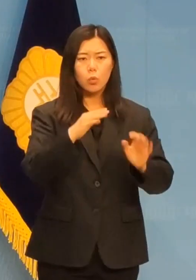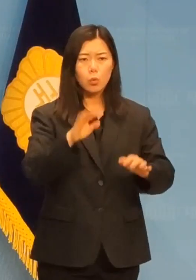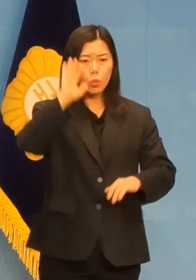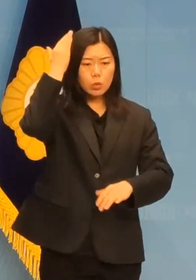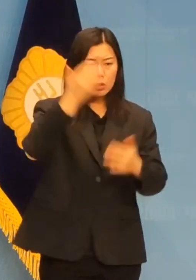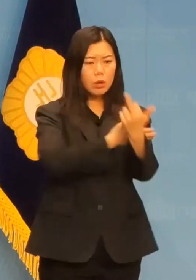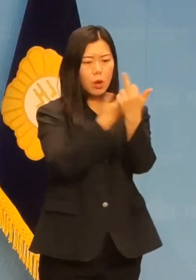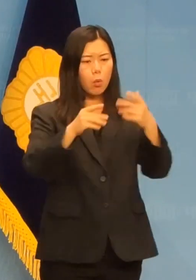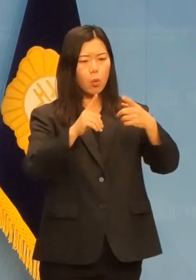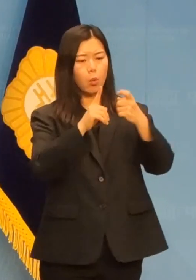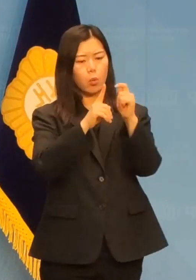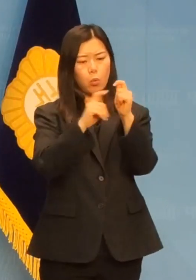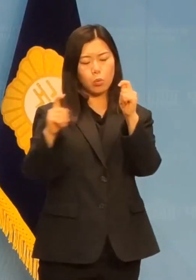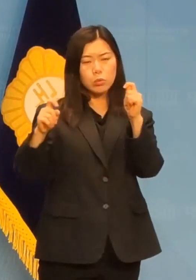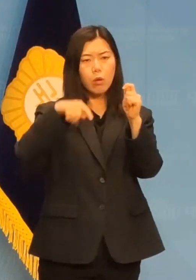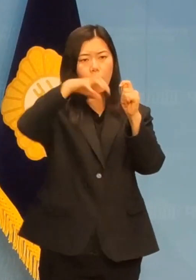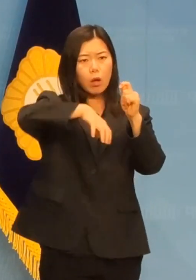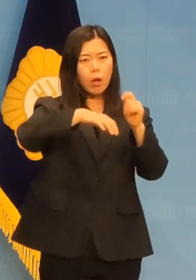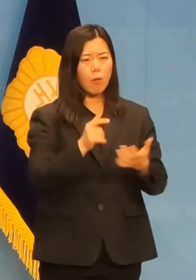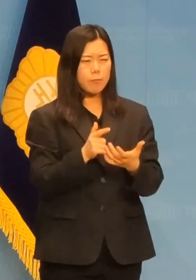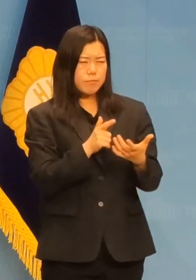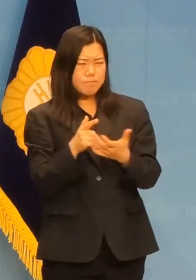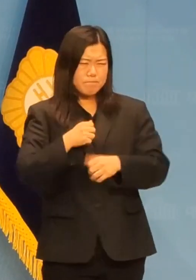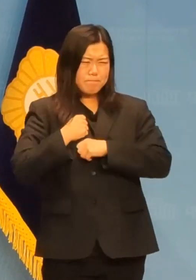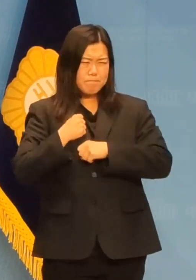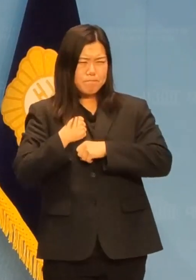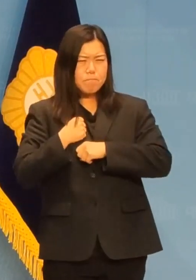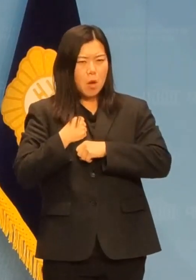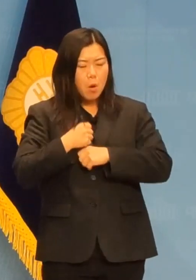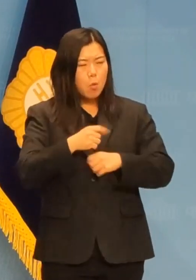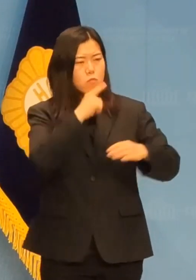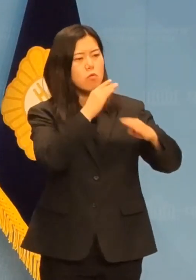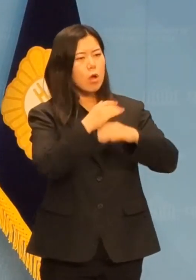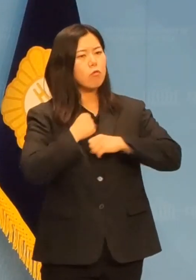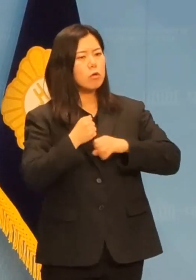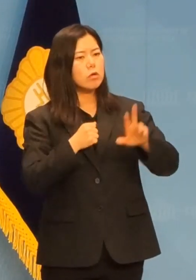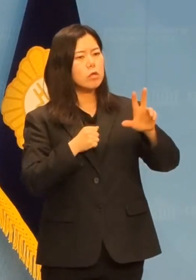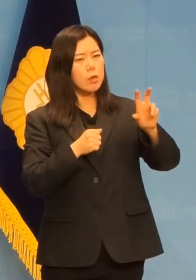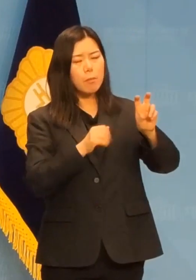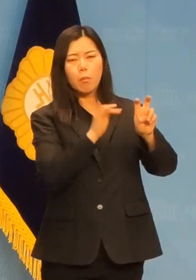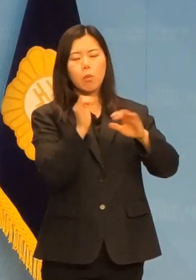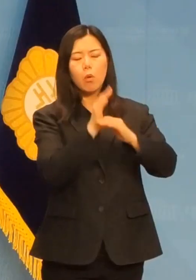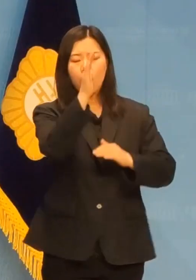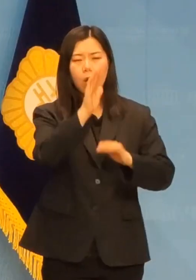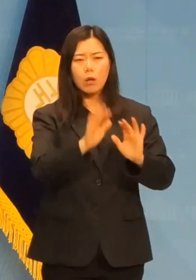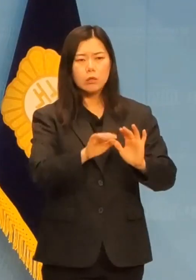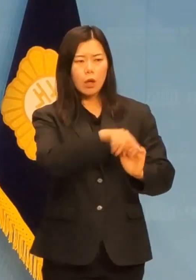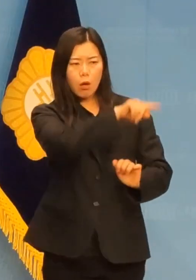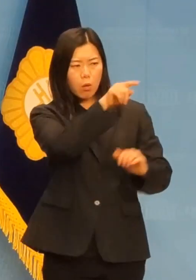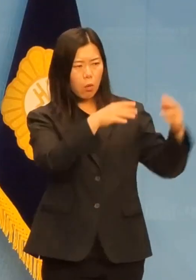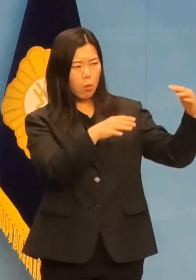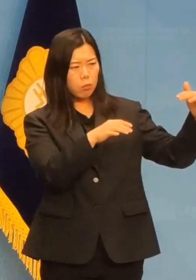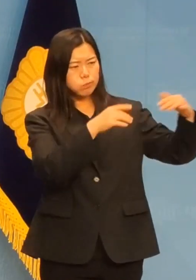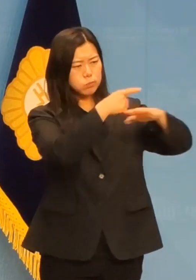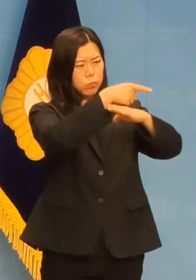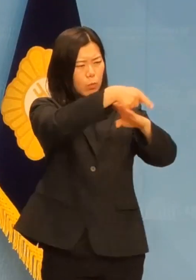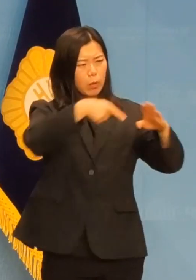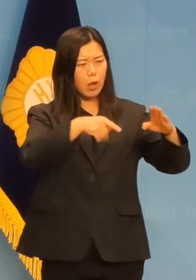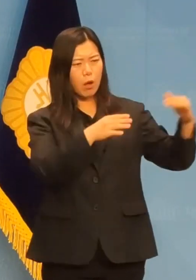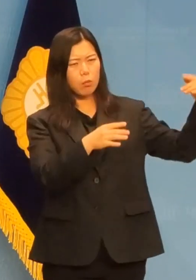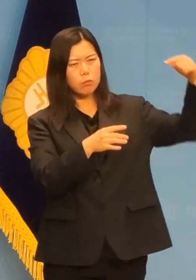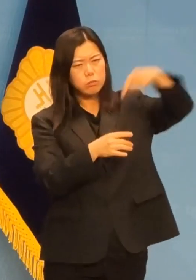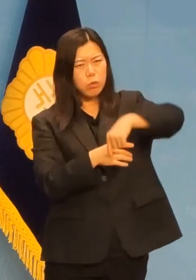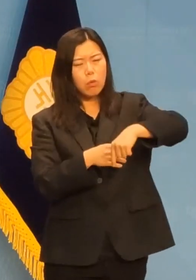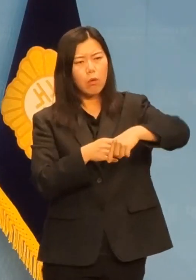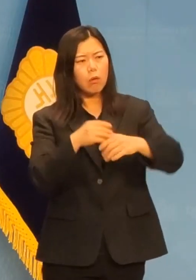지역에서는 소총 등으로 무장한 북한 병력 20여 명이 MDL을 넘어오는 등 긴장 상태는 계속 유지